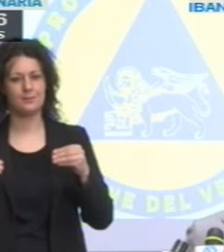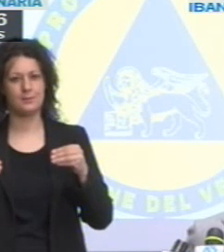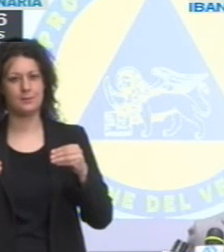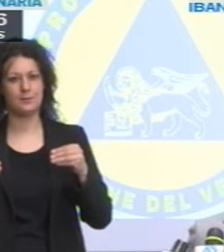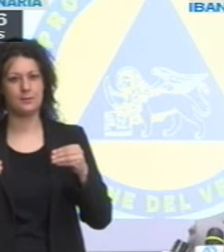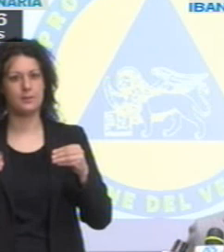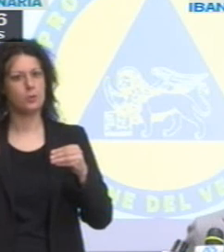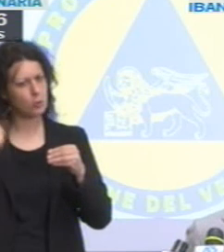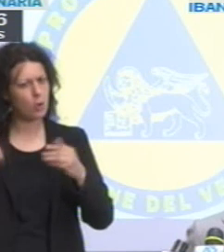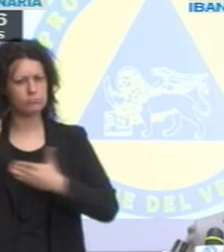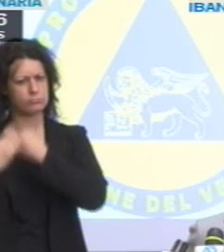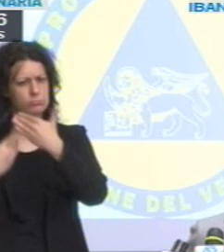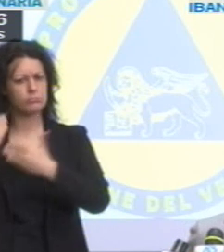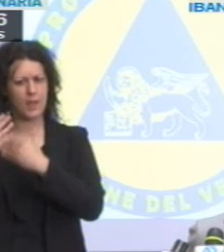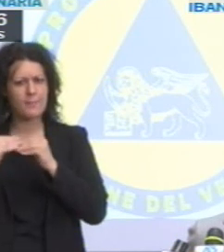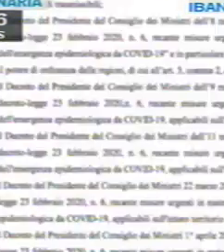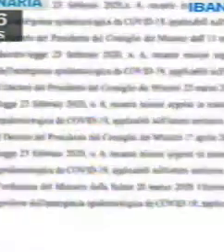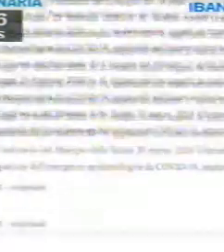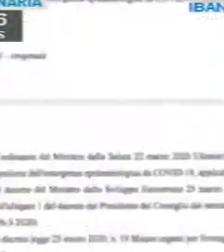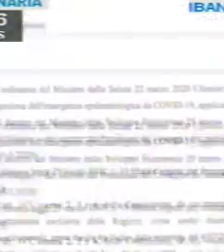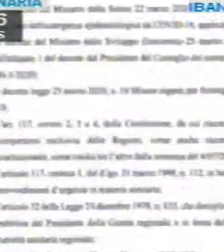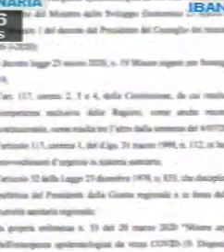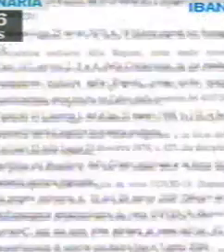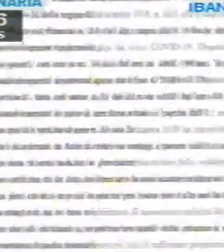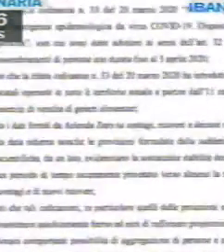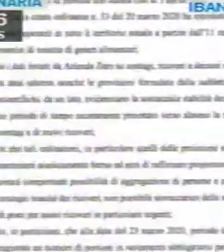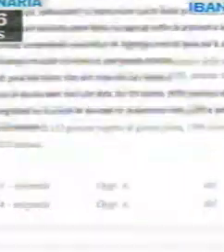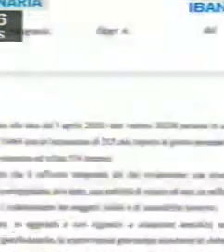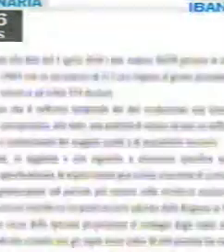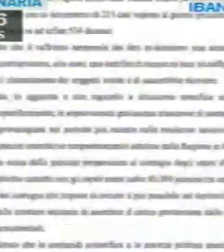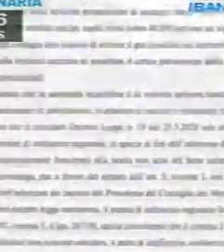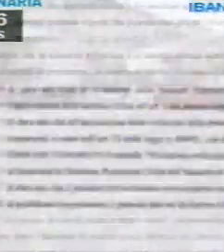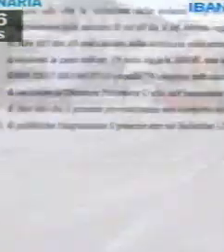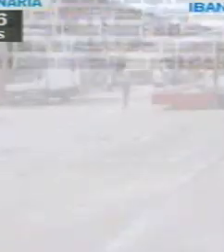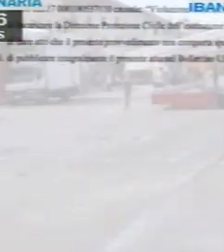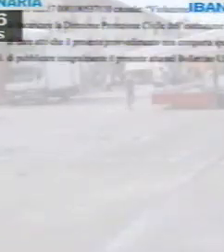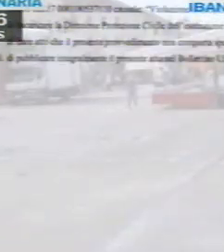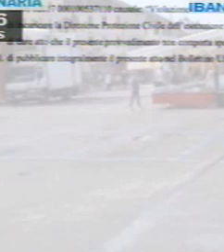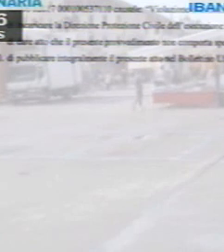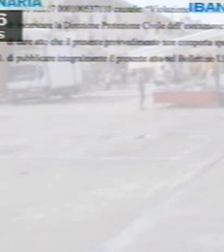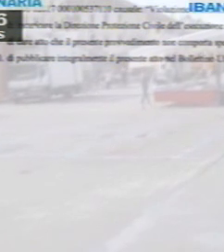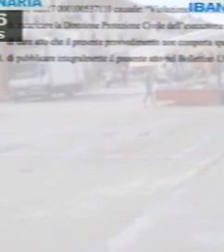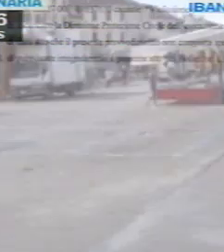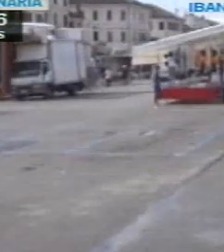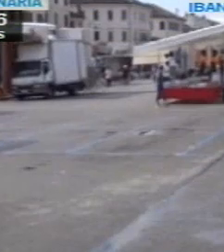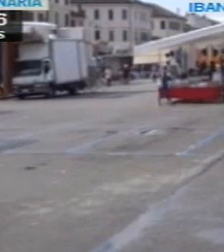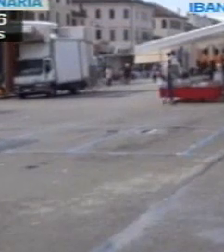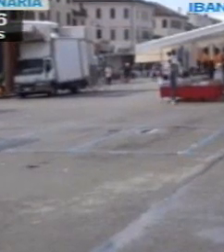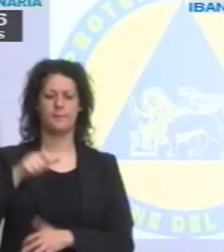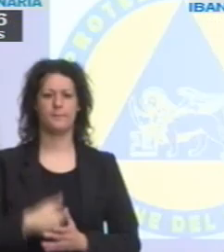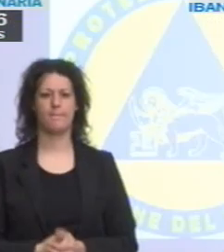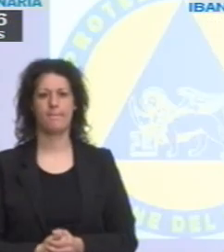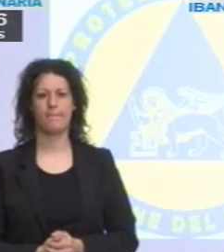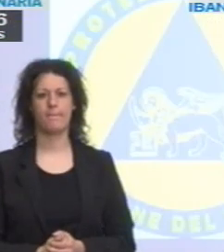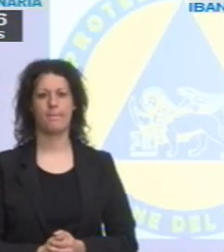Andavamo e alla fine portavamo a casa qualcosa. Come abbiamo fatto? Zaia è poi tornato a parlare delle ordinanze regionali, ribadendo che non sono in contrasto con i